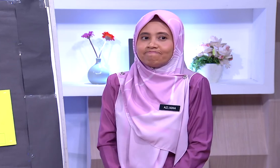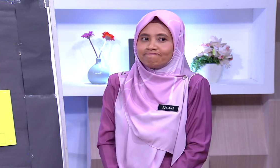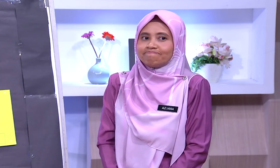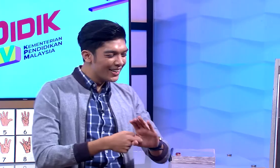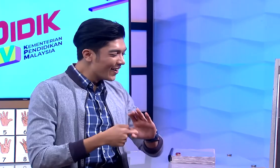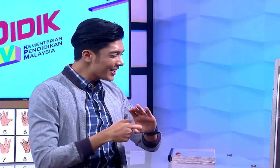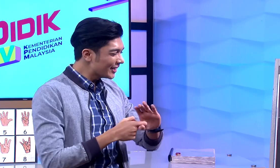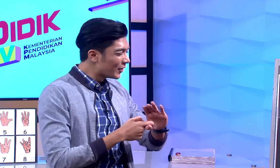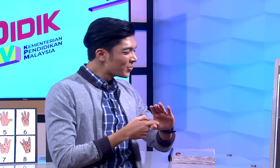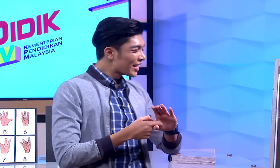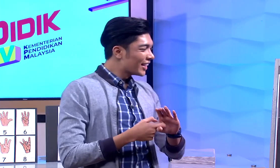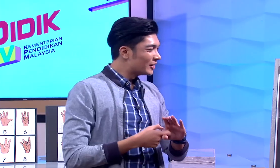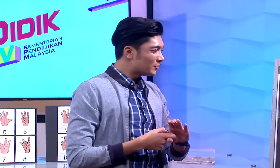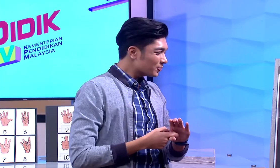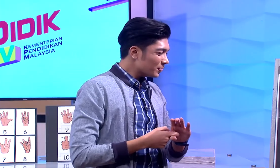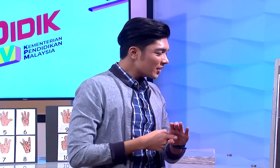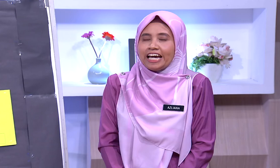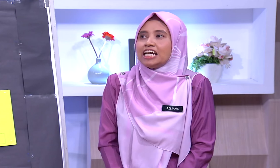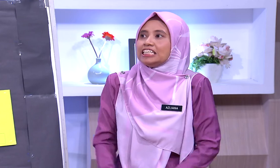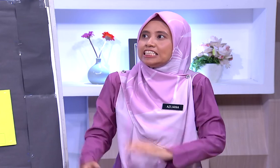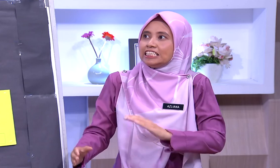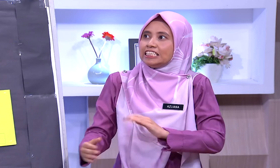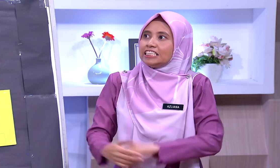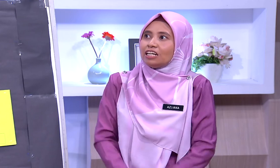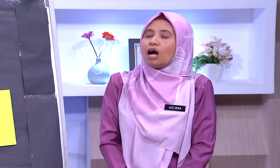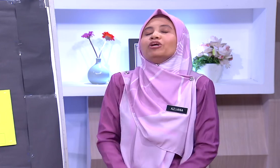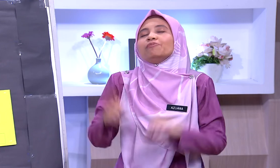Oke kalau saya nyanyi